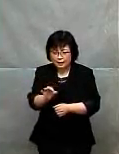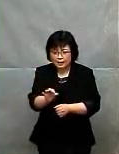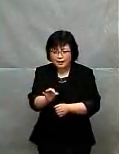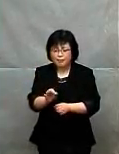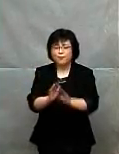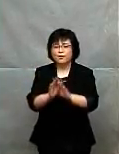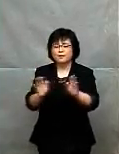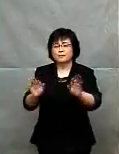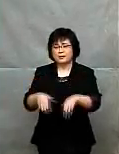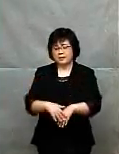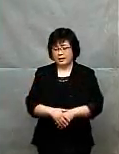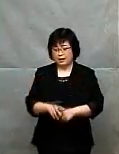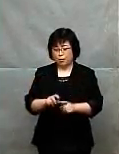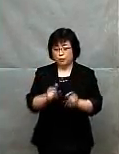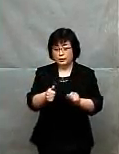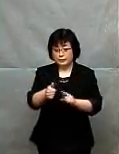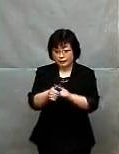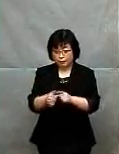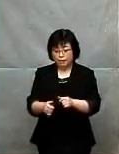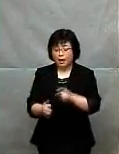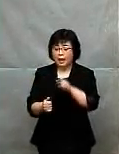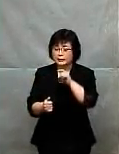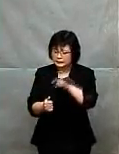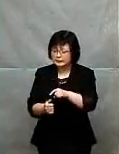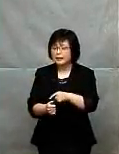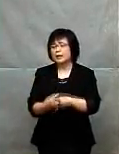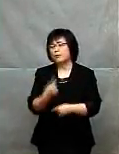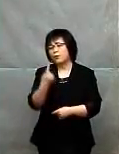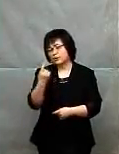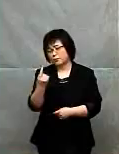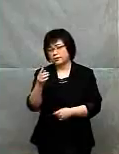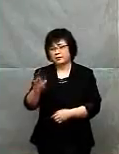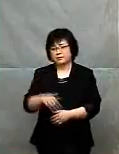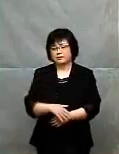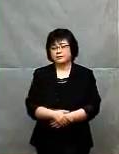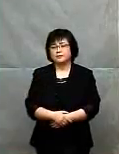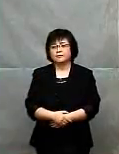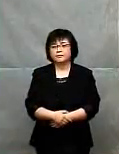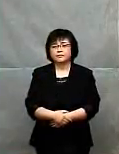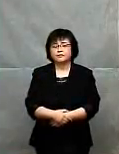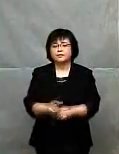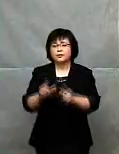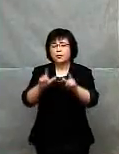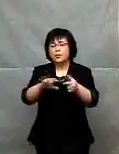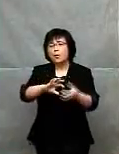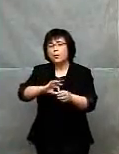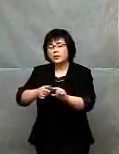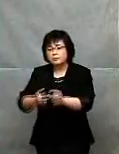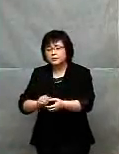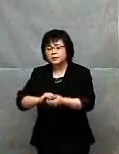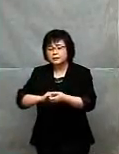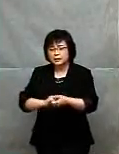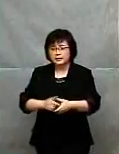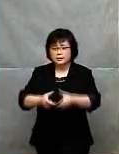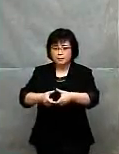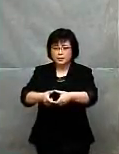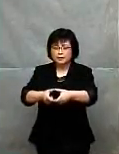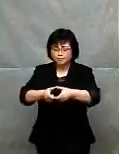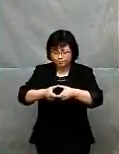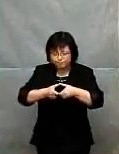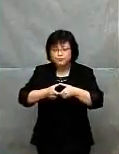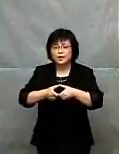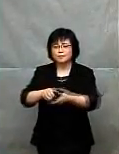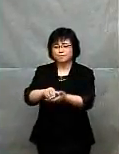関選手はその女性指定選手の一人でございます。東京オリンピックでもぜひメダルを獲得